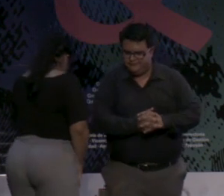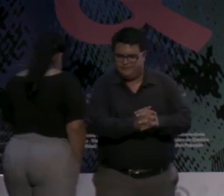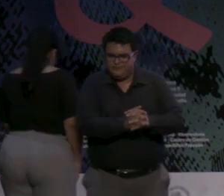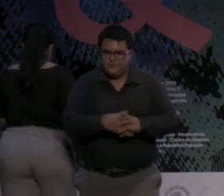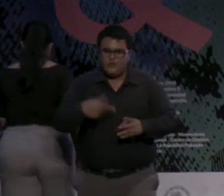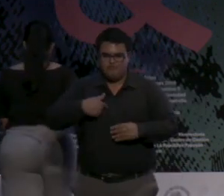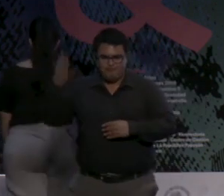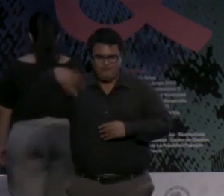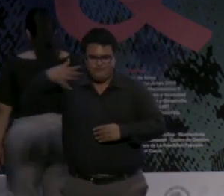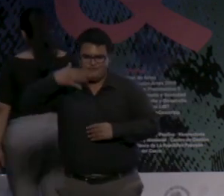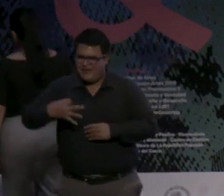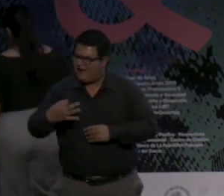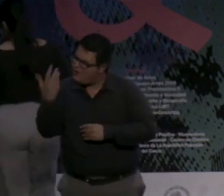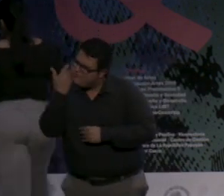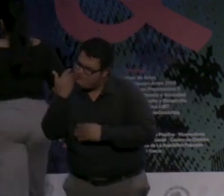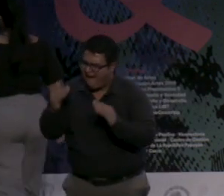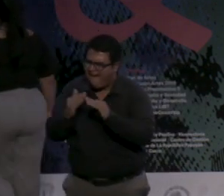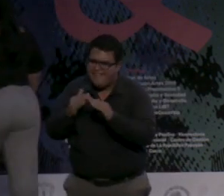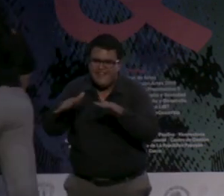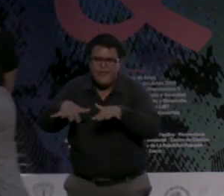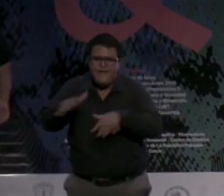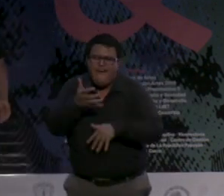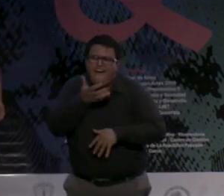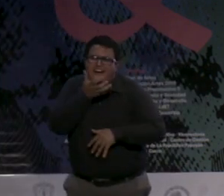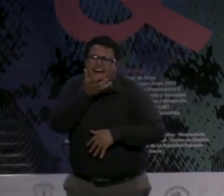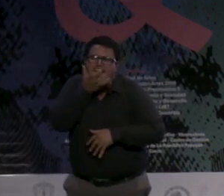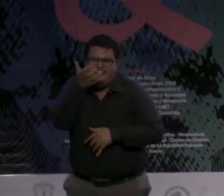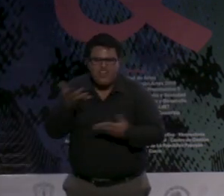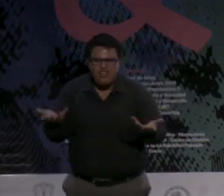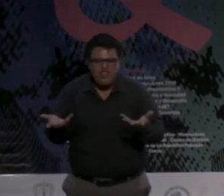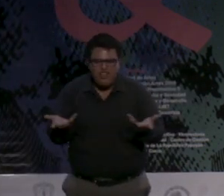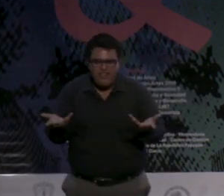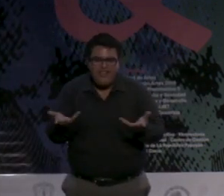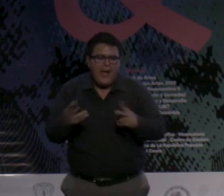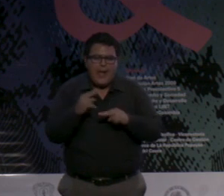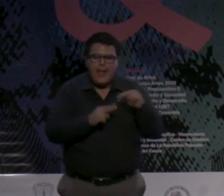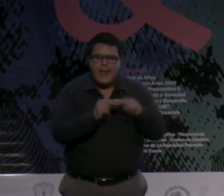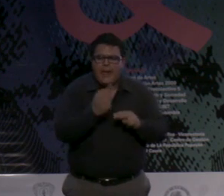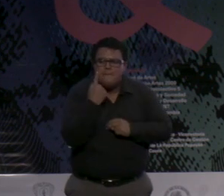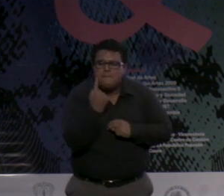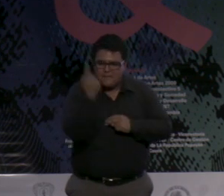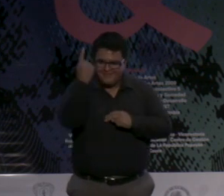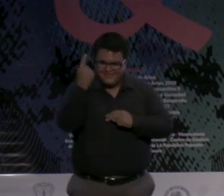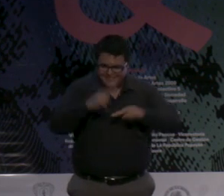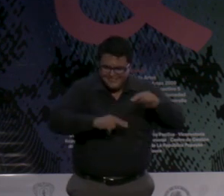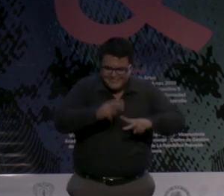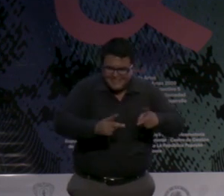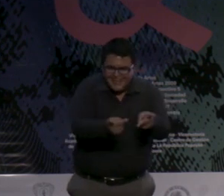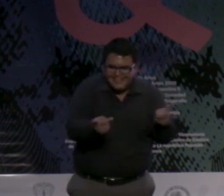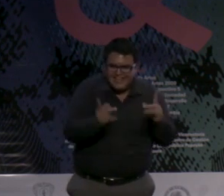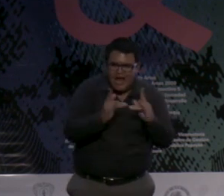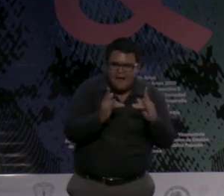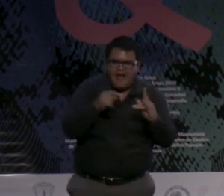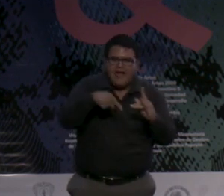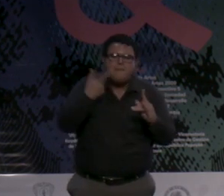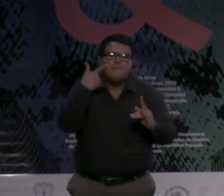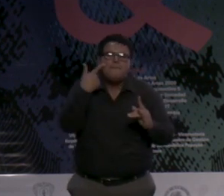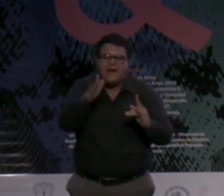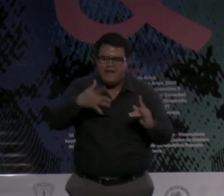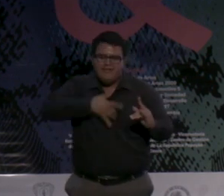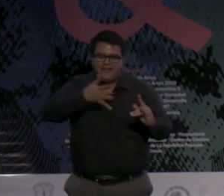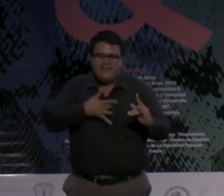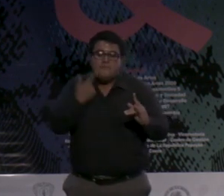fue armando con sus hermanos y con su papá paulatinamente su casa creciendo. Cuando yo en